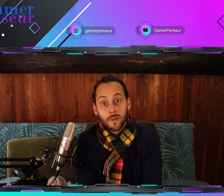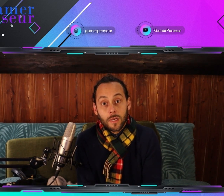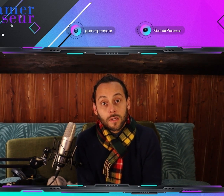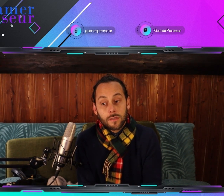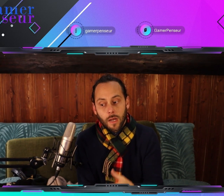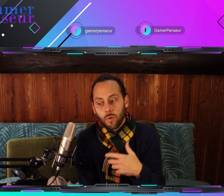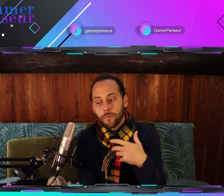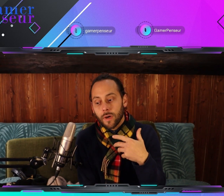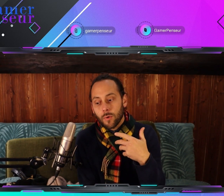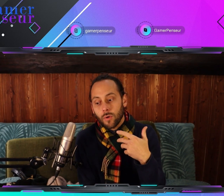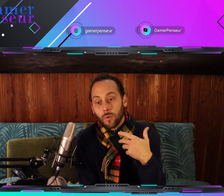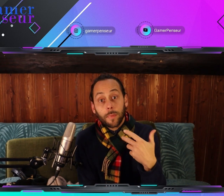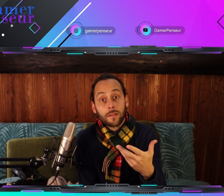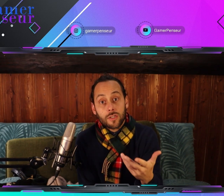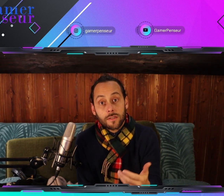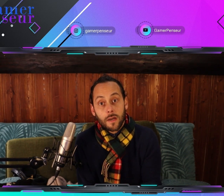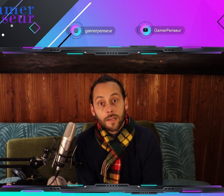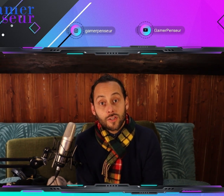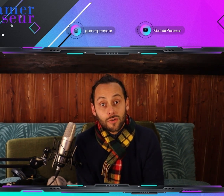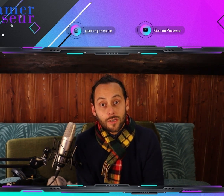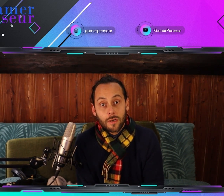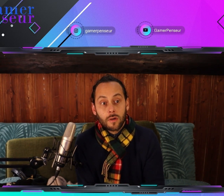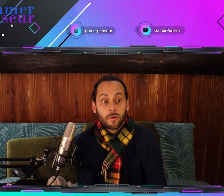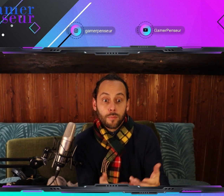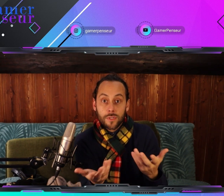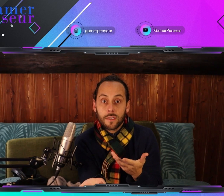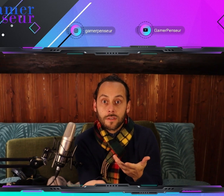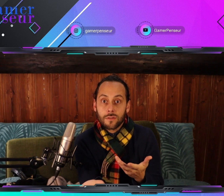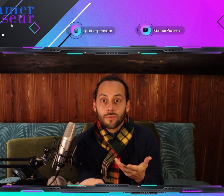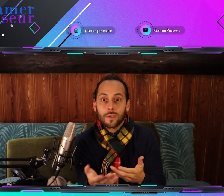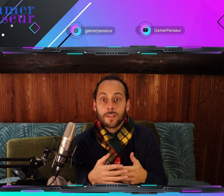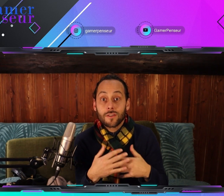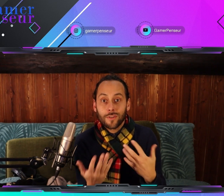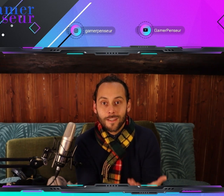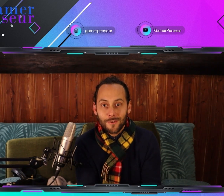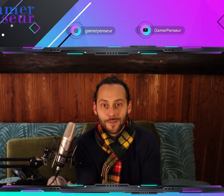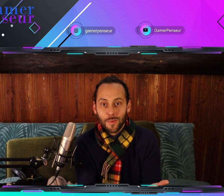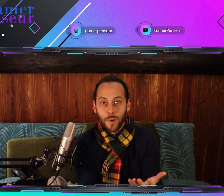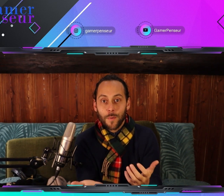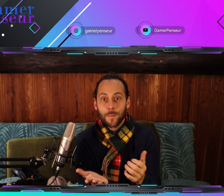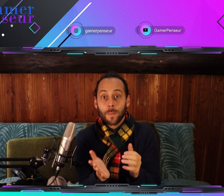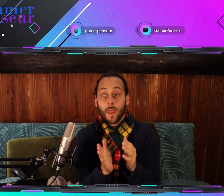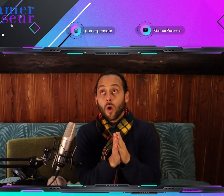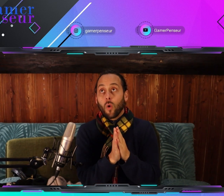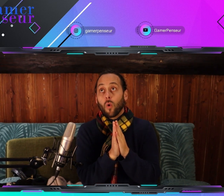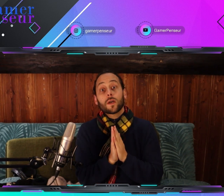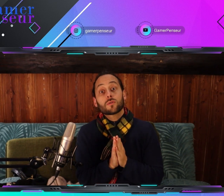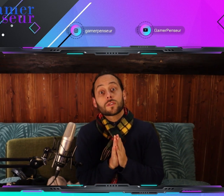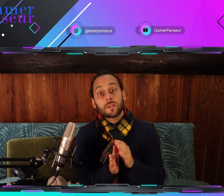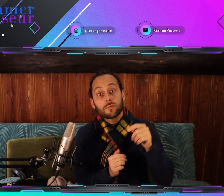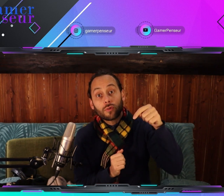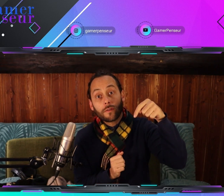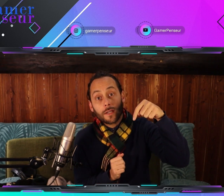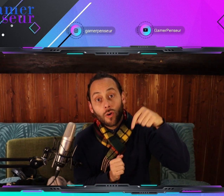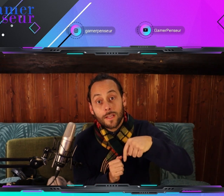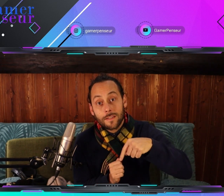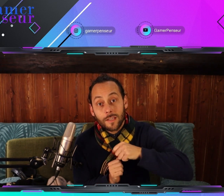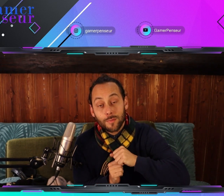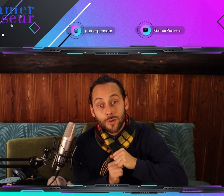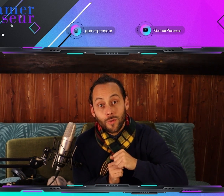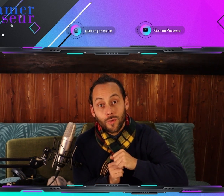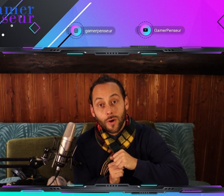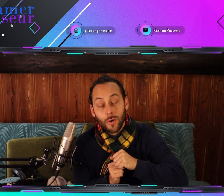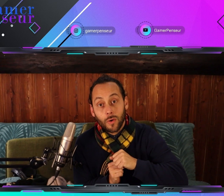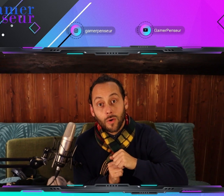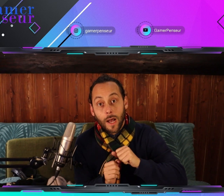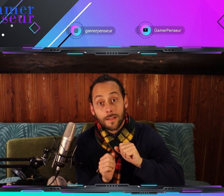LSF. C'est là qu'on peut vraiment partager ça, échanger, poser des questions et s'entraîner ensemble. On a aussi, et vous trouverez dans la